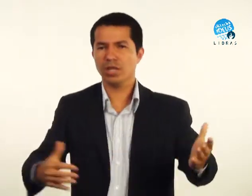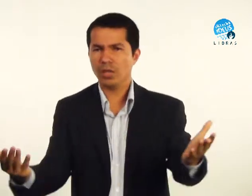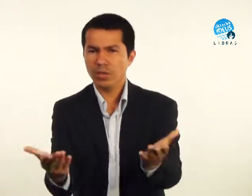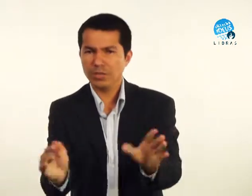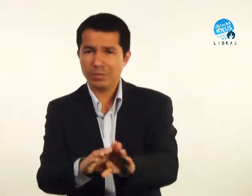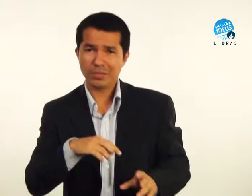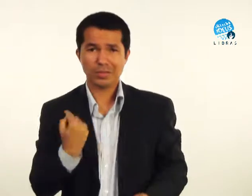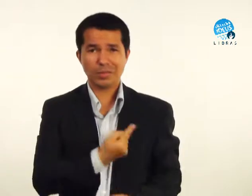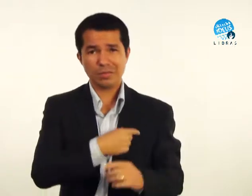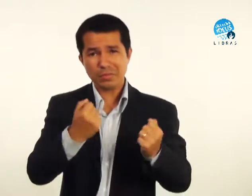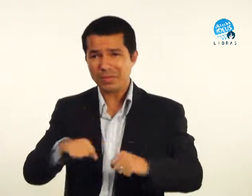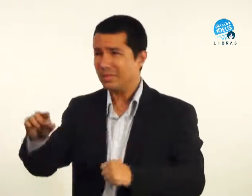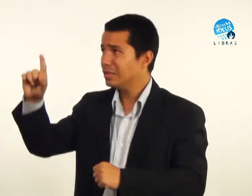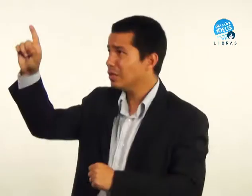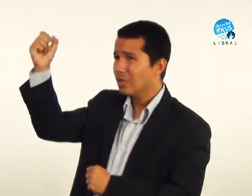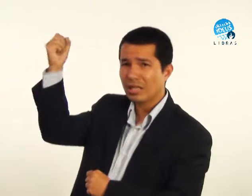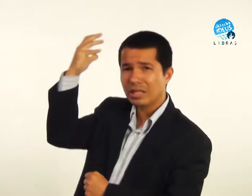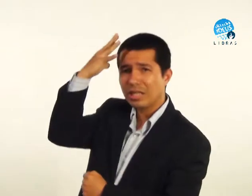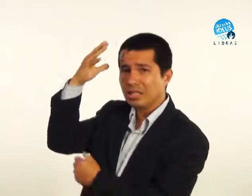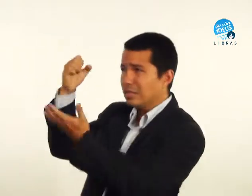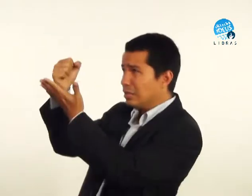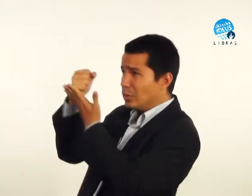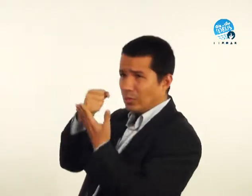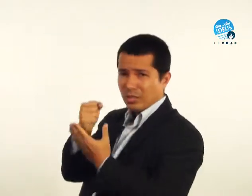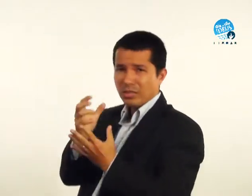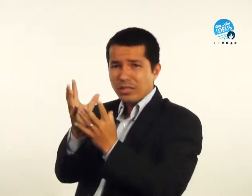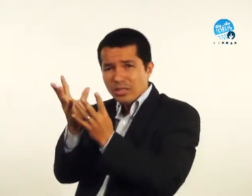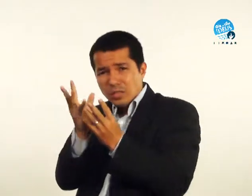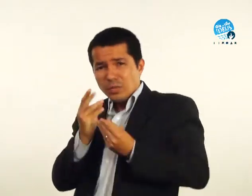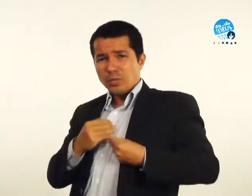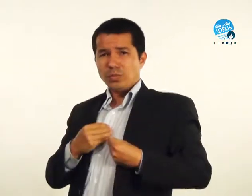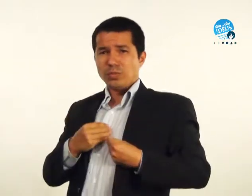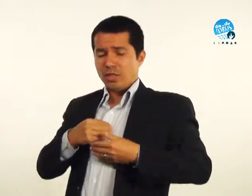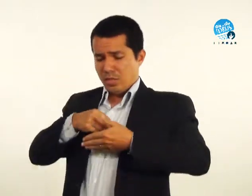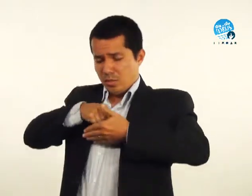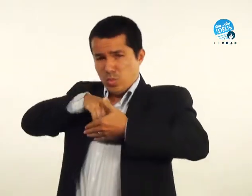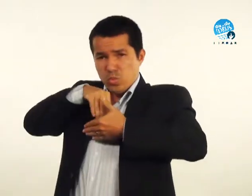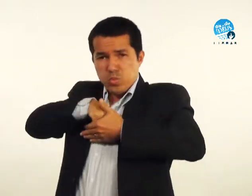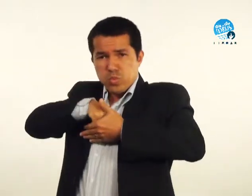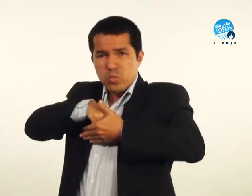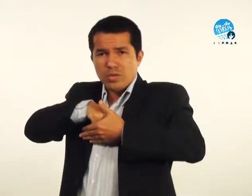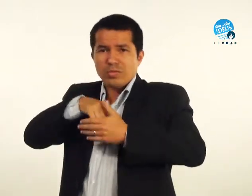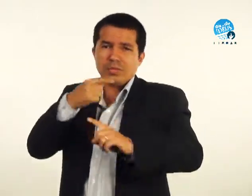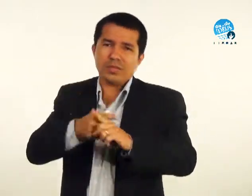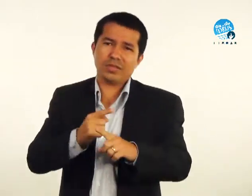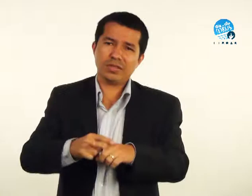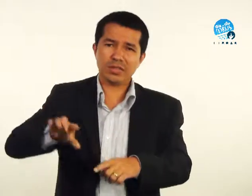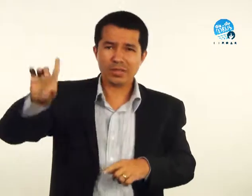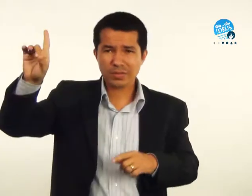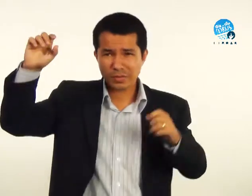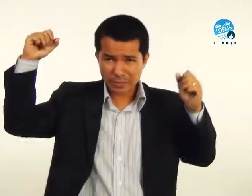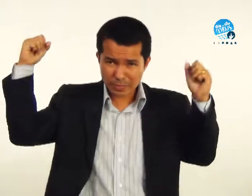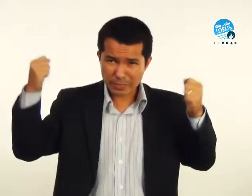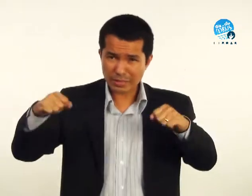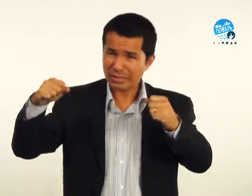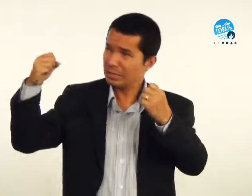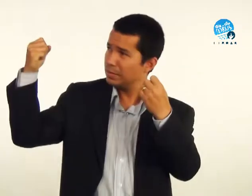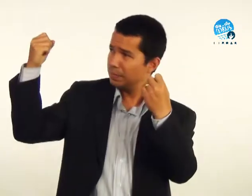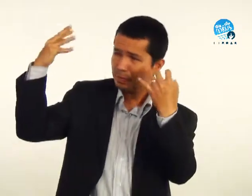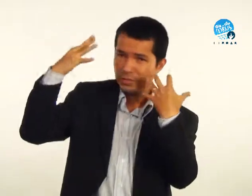gente precisa de uma infusão de graça de Deus, de misericórdia, de transformação de Deus. E Ele